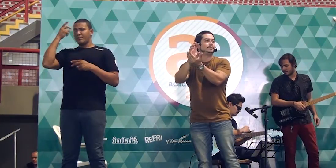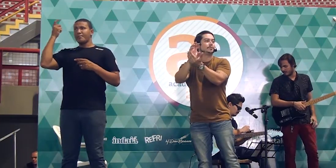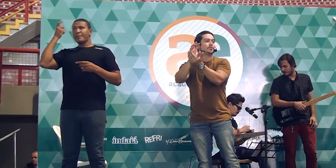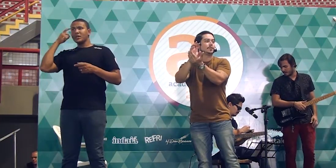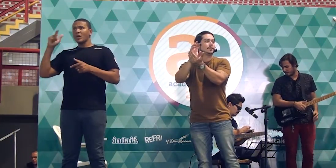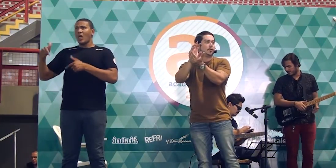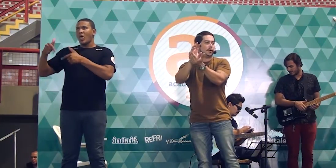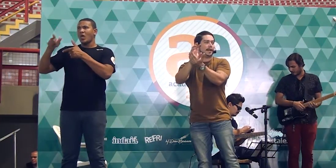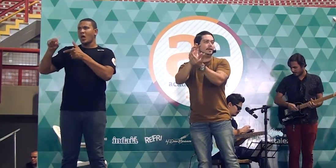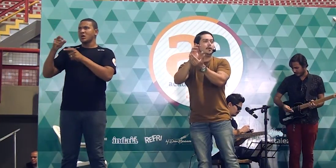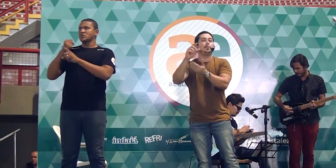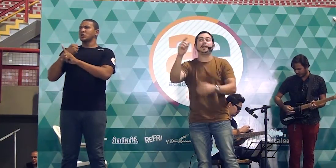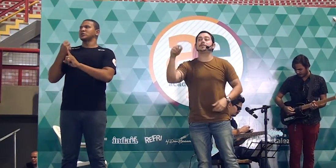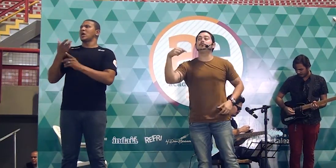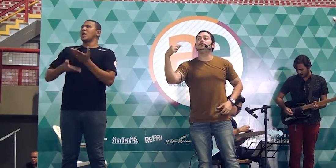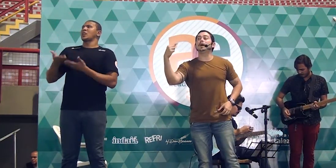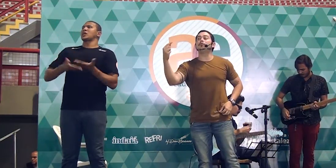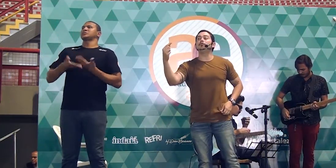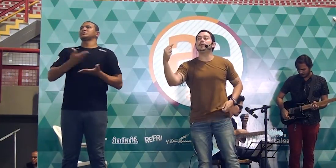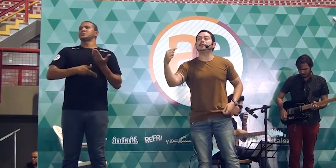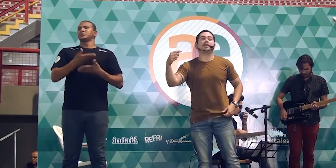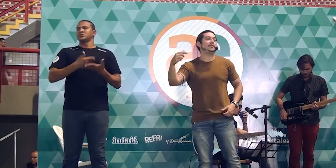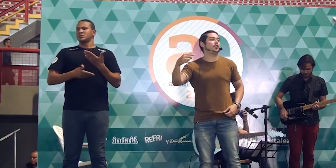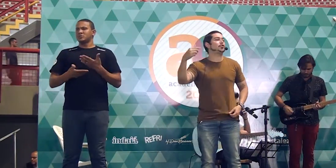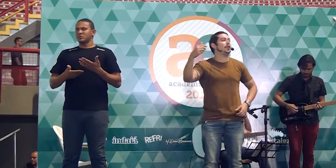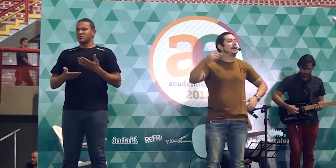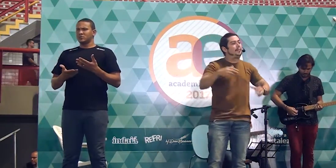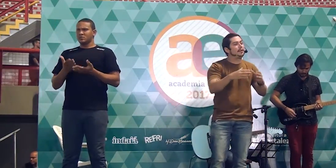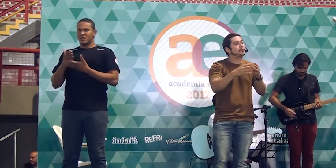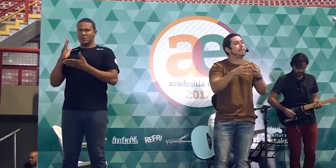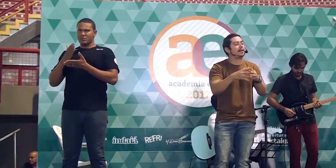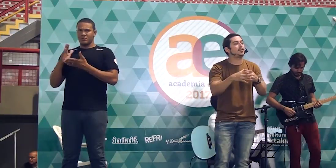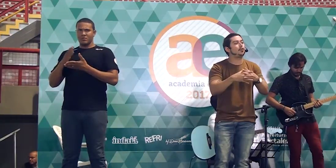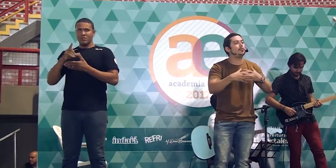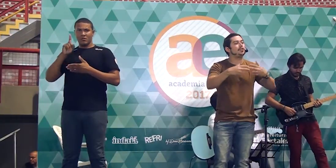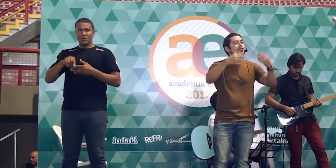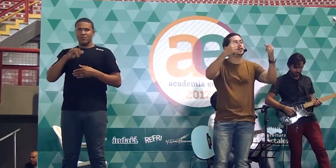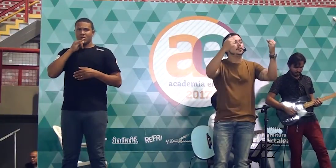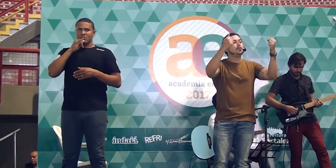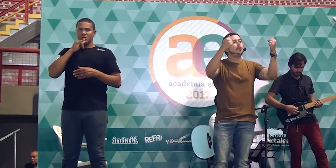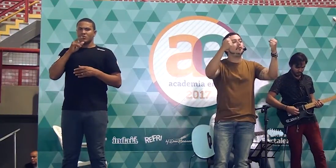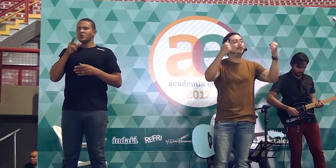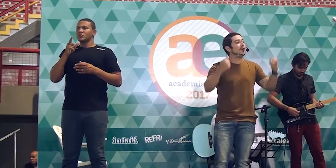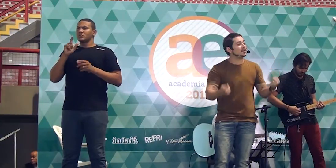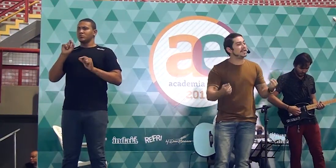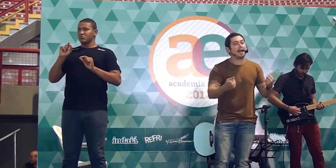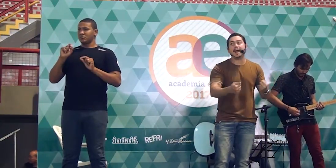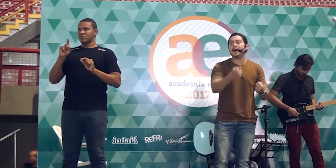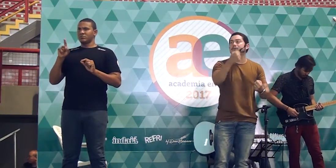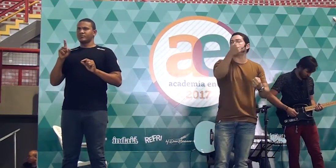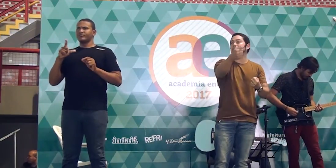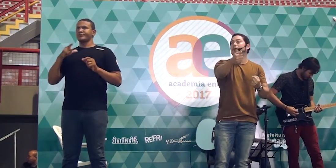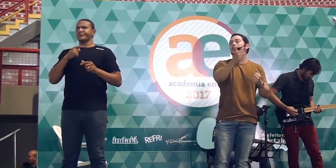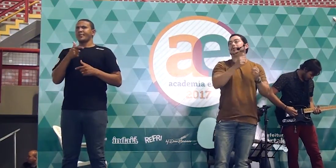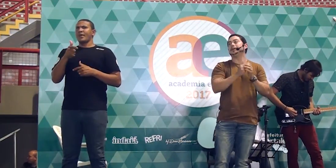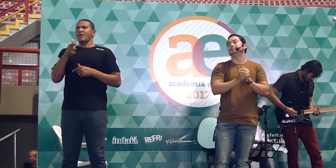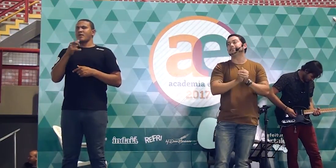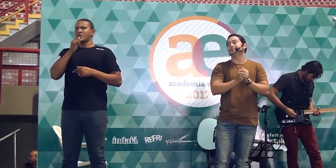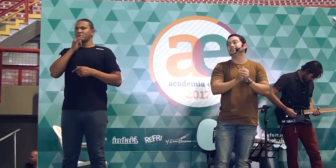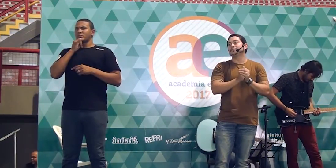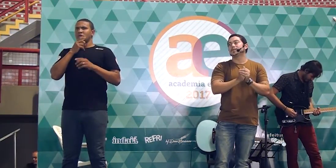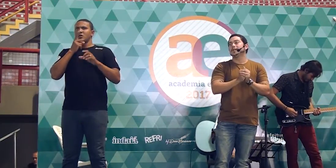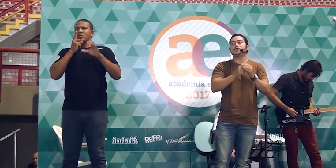socialismo. Ok? O Brasil nunca teve, historicamente, um partido comunista com força real de chegar ao